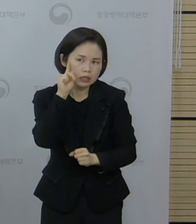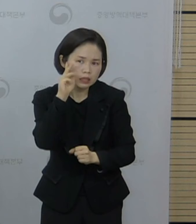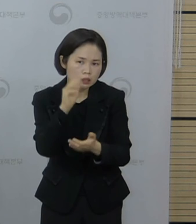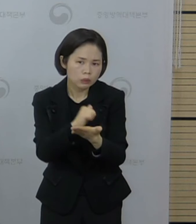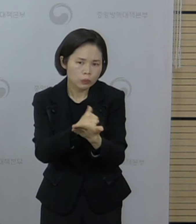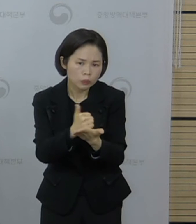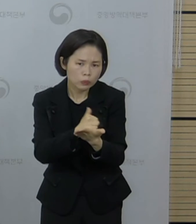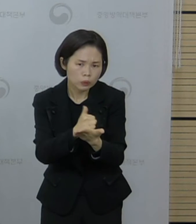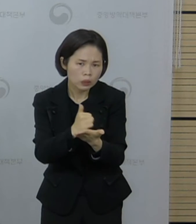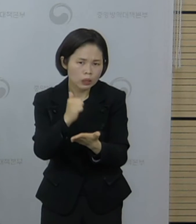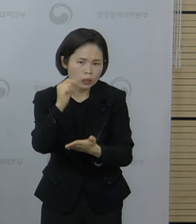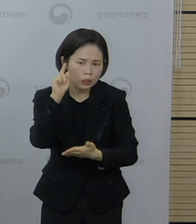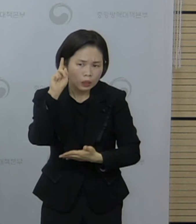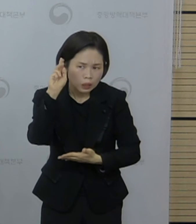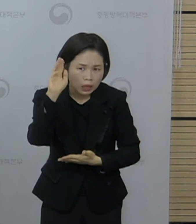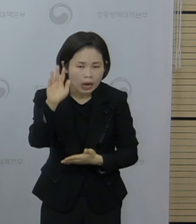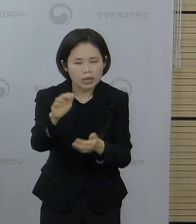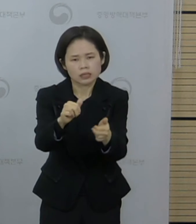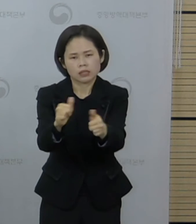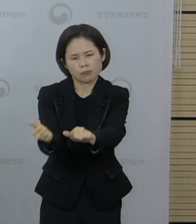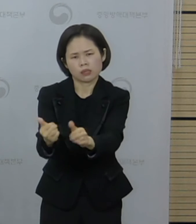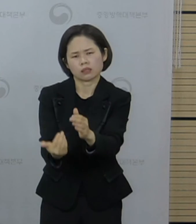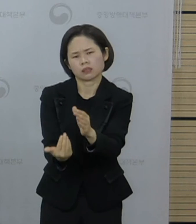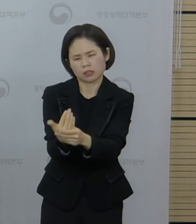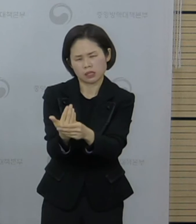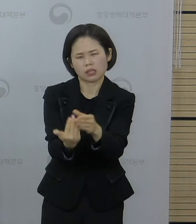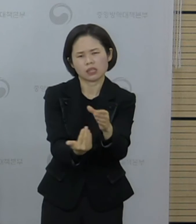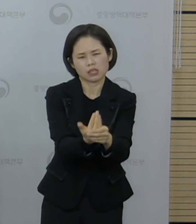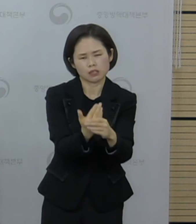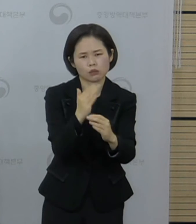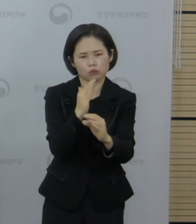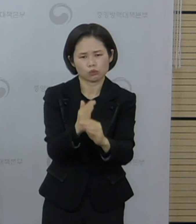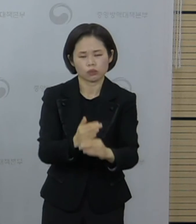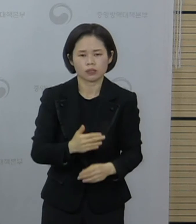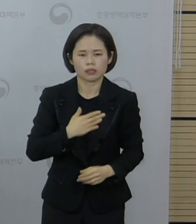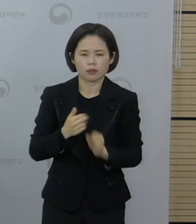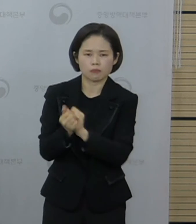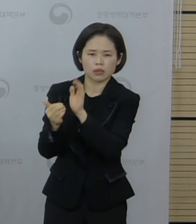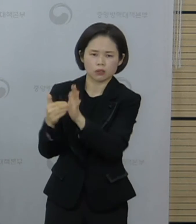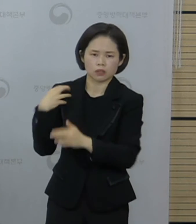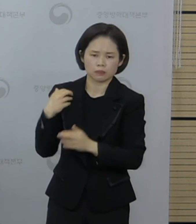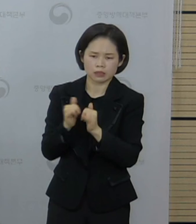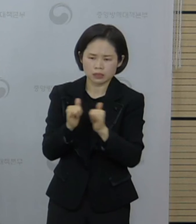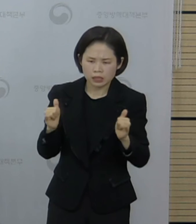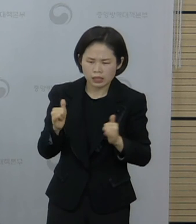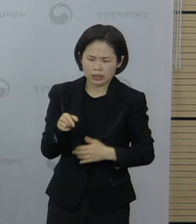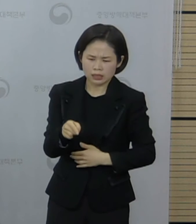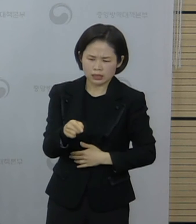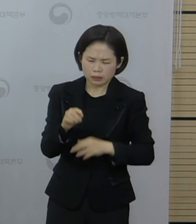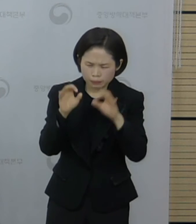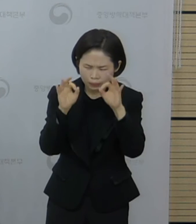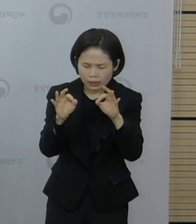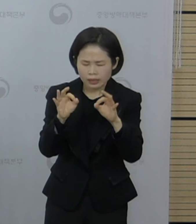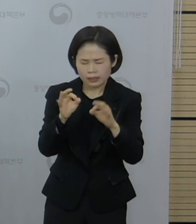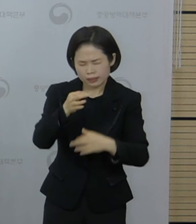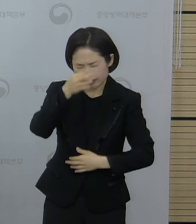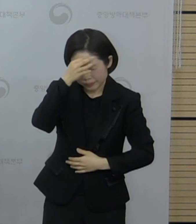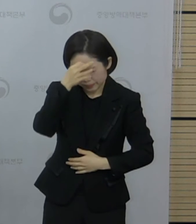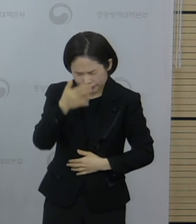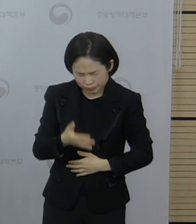있습니다 방역당국 의 실무자 로써 면목 없고 깊은 사과를 드립니다